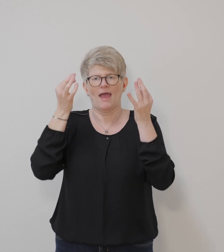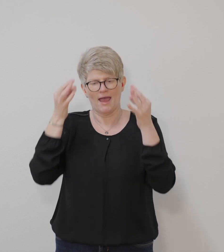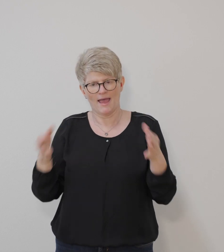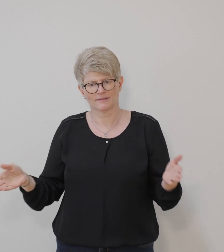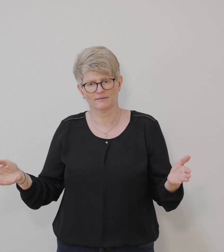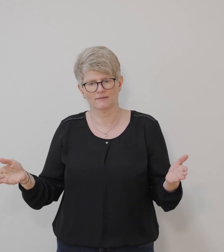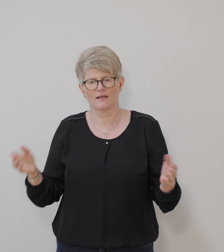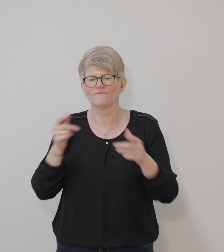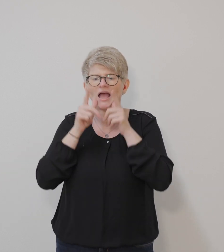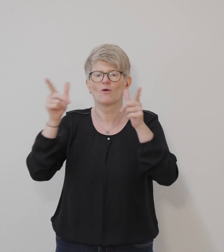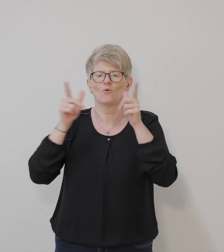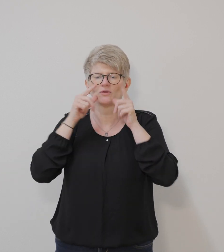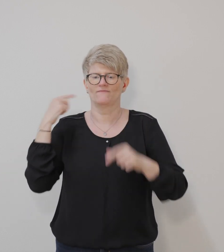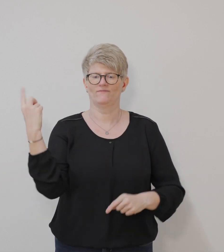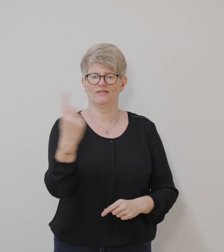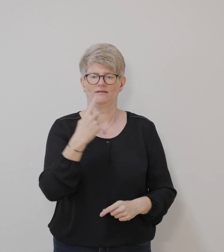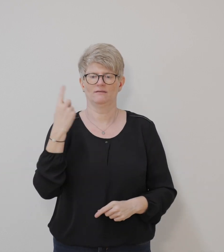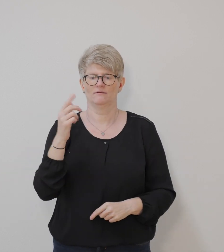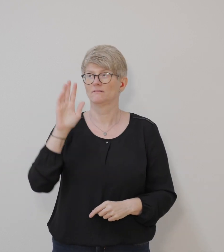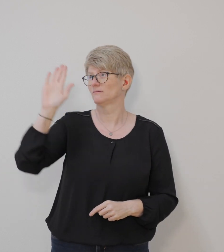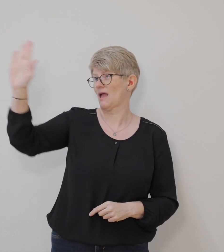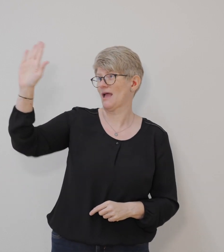bis du kommst in Herrlichkeit.